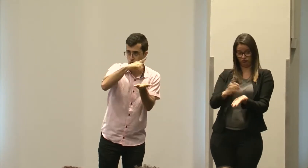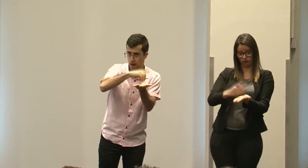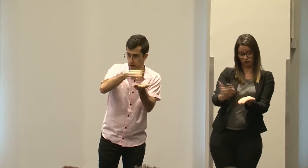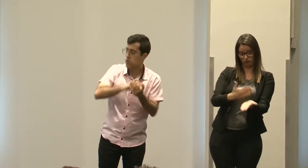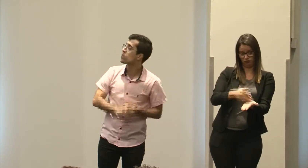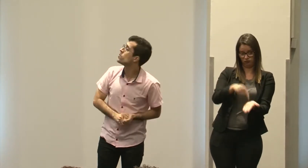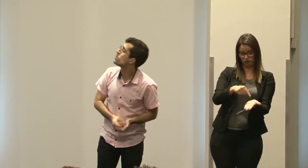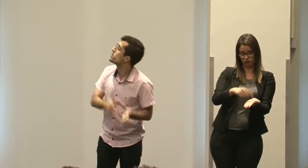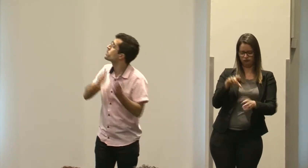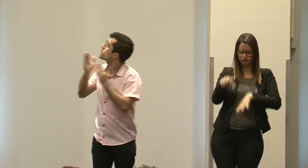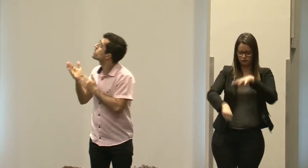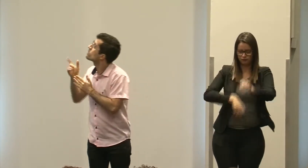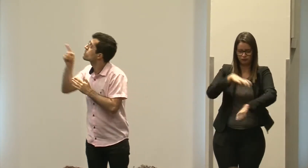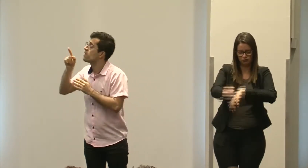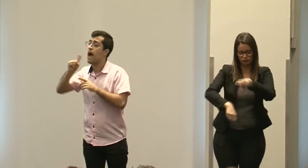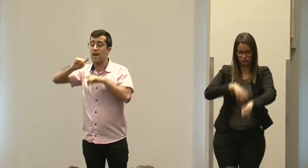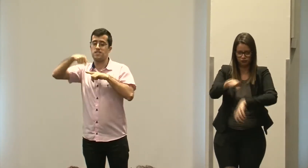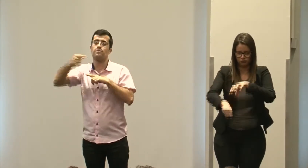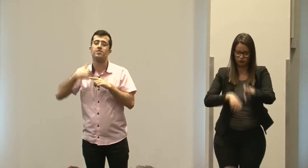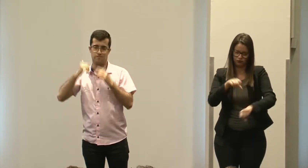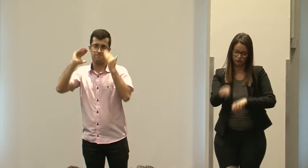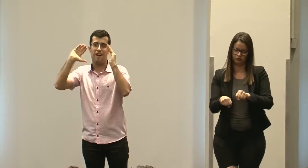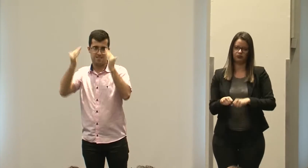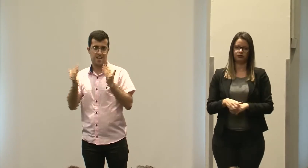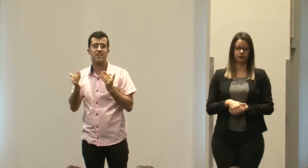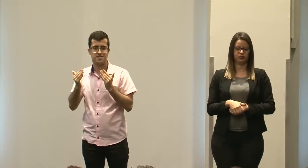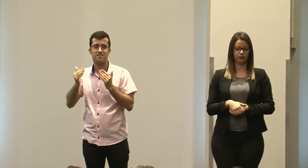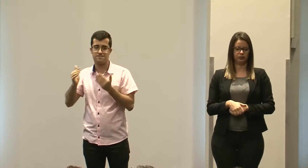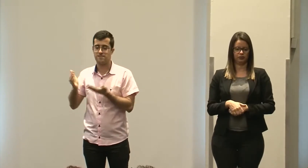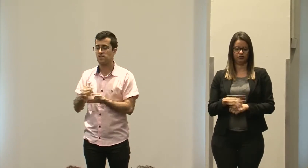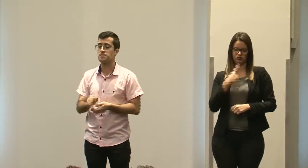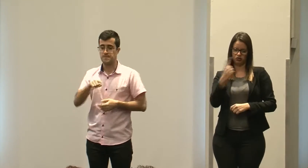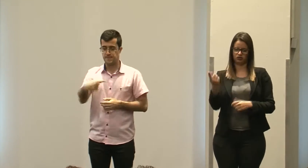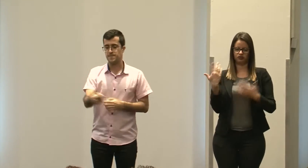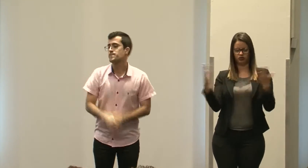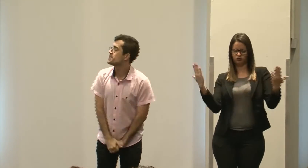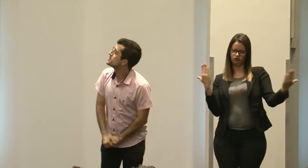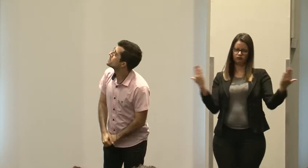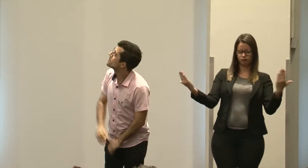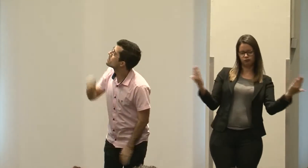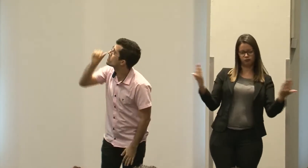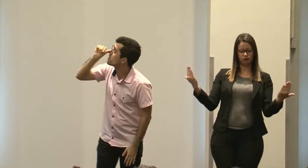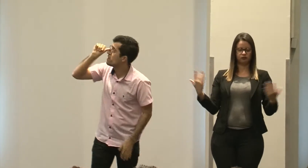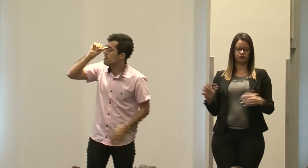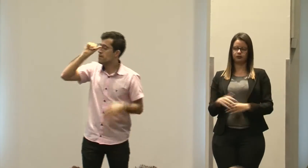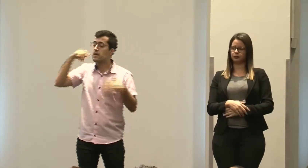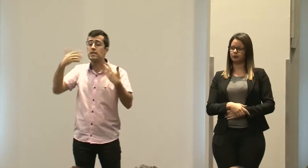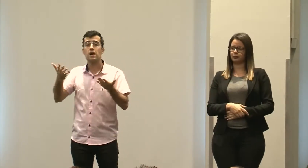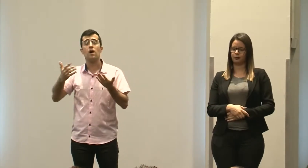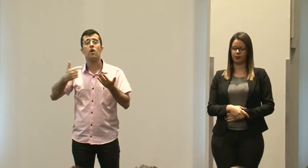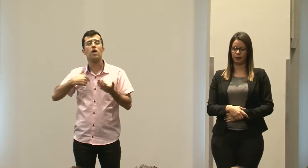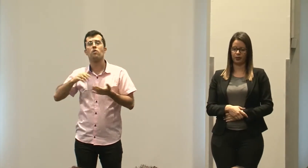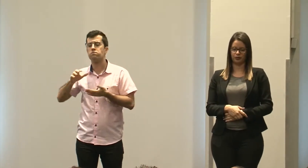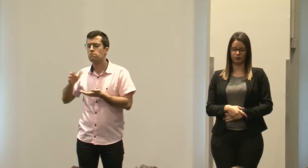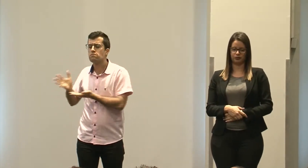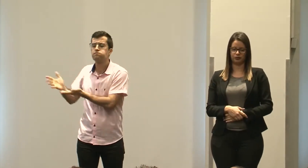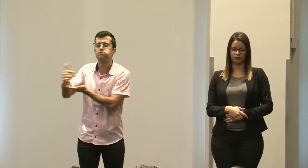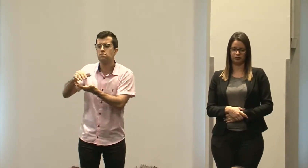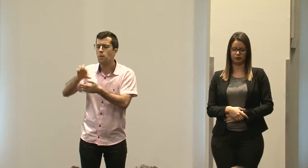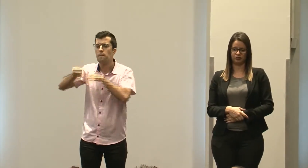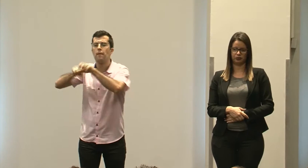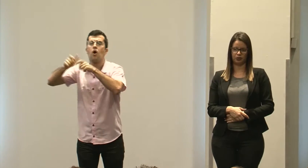Descritiva também, porque eu faço parte de uma coleta de dados e depois eu analiso cada um desses dados. Pode passar, por favor.